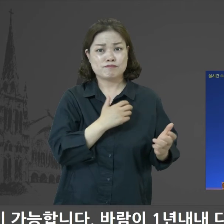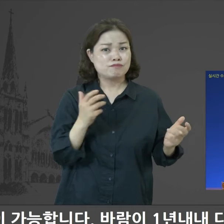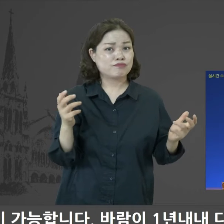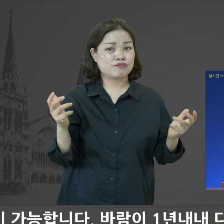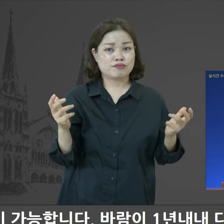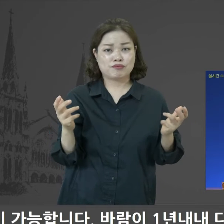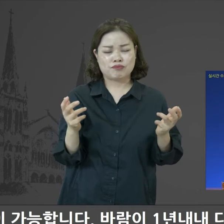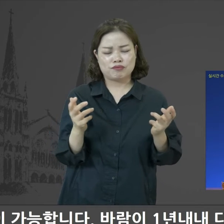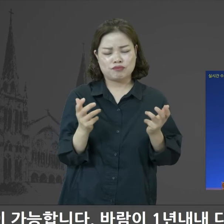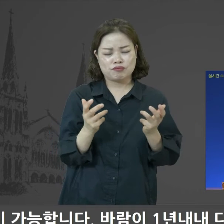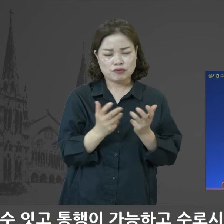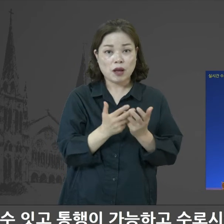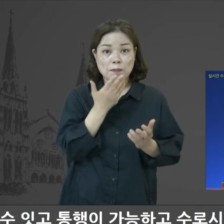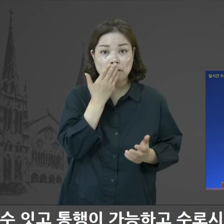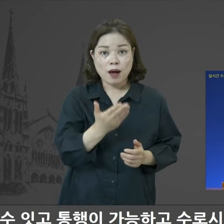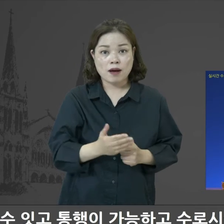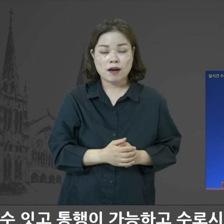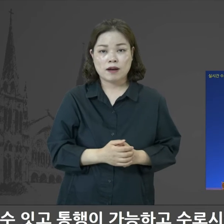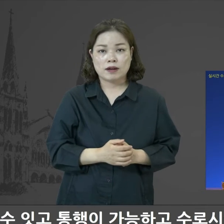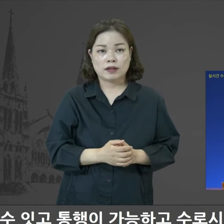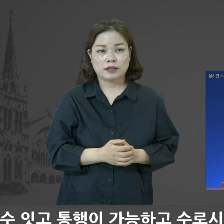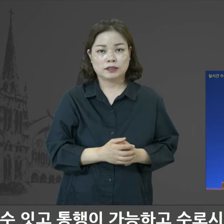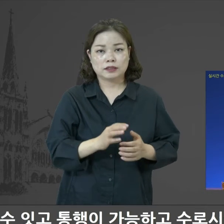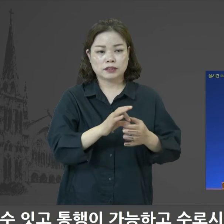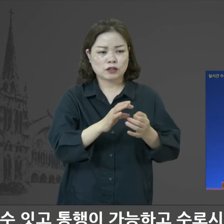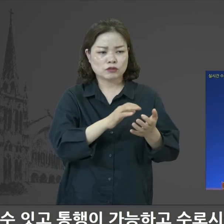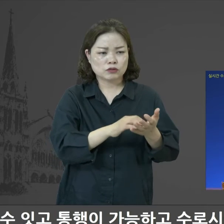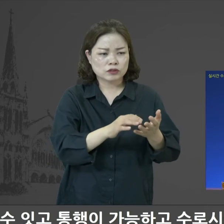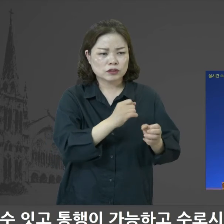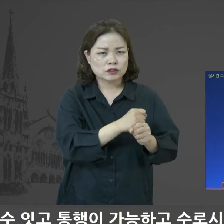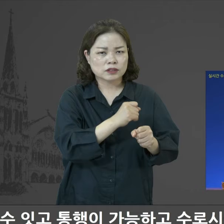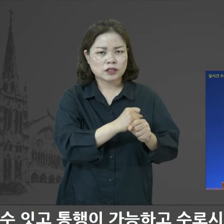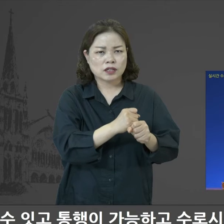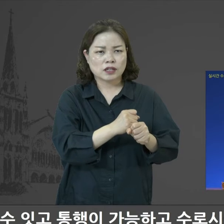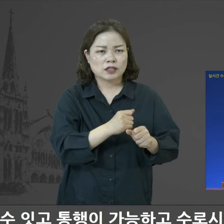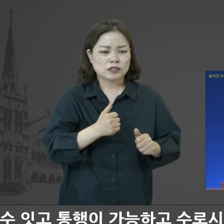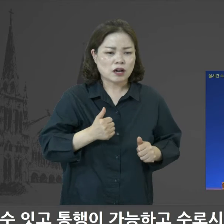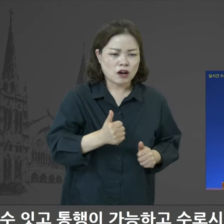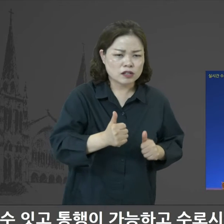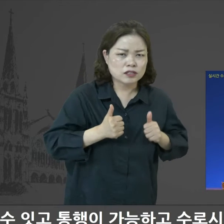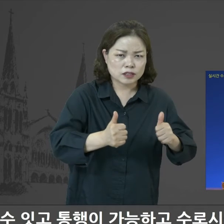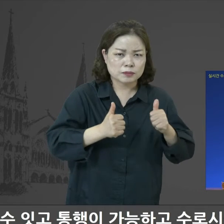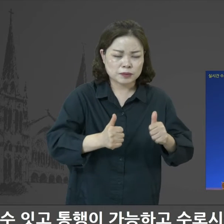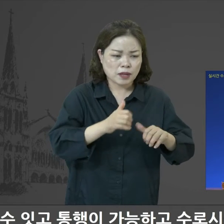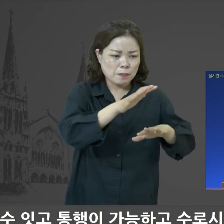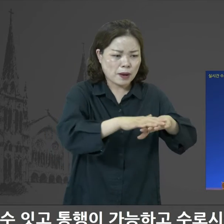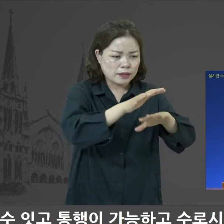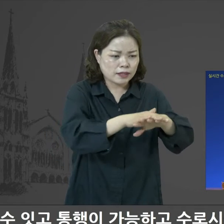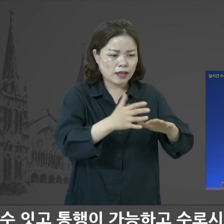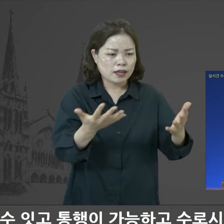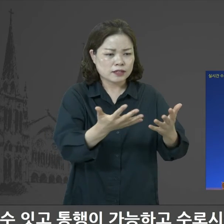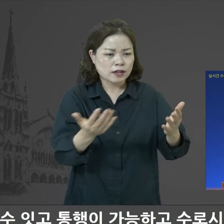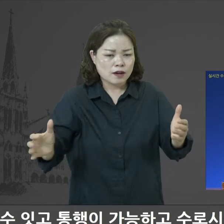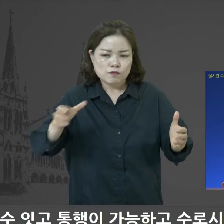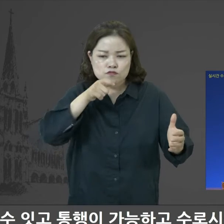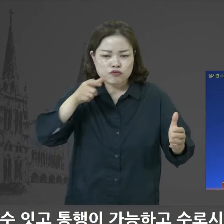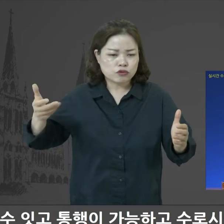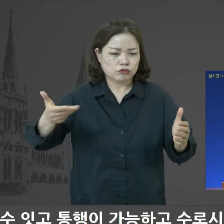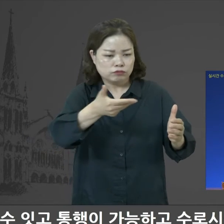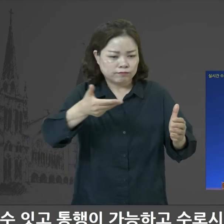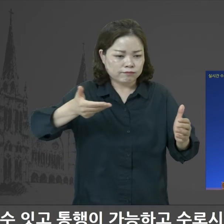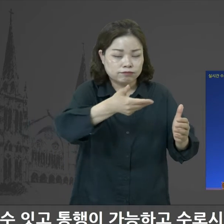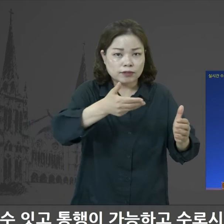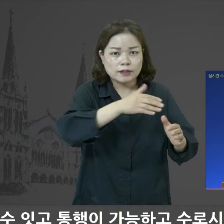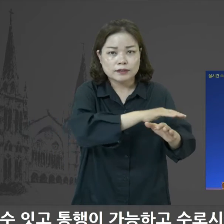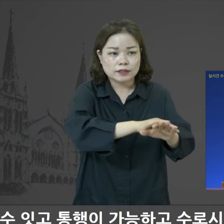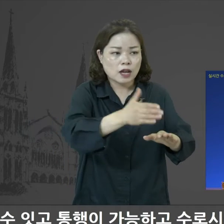수밖에 없죠. 그러니까 관계시설의 이러한 이 수차를 발로 부지런히 돌려서 농경지에 물을 당기기만 하면 잘 먹고 잘 사는